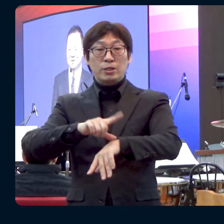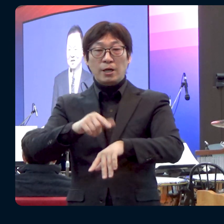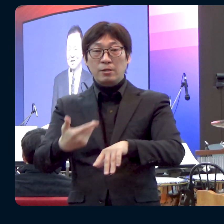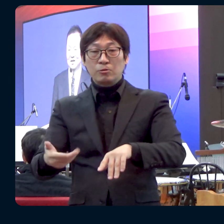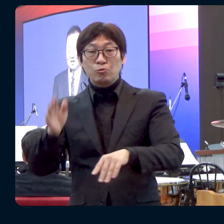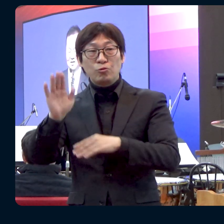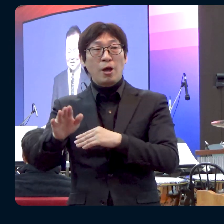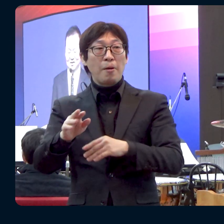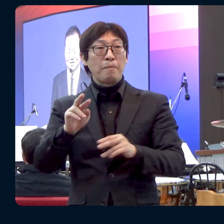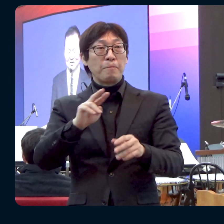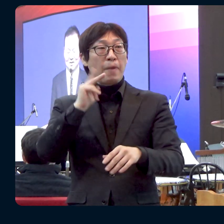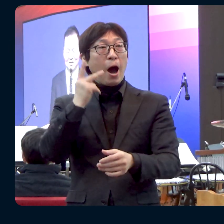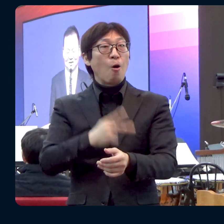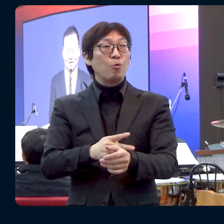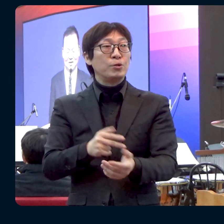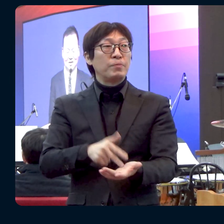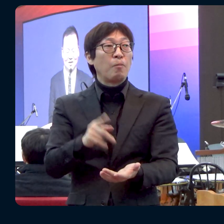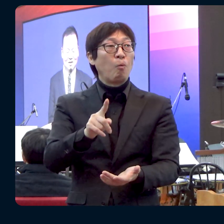감옥에 갇히는 것이었습니다.